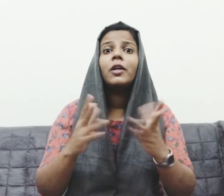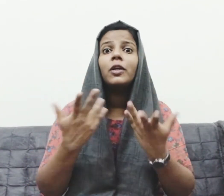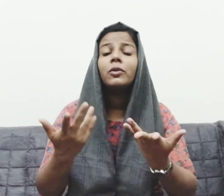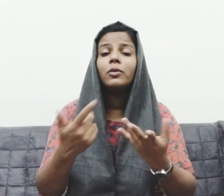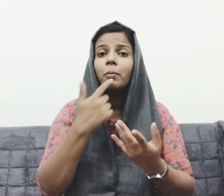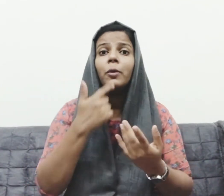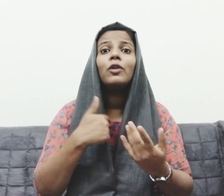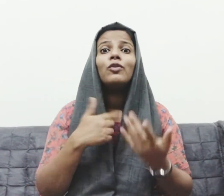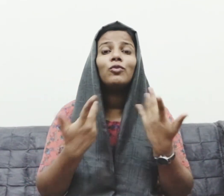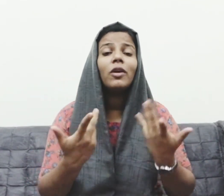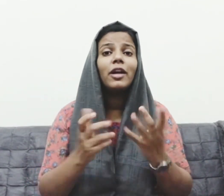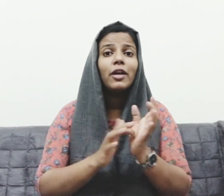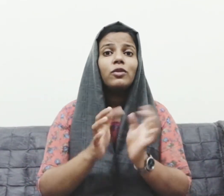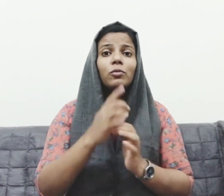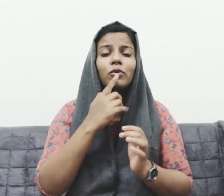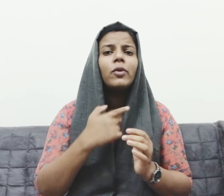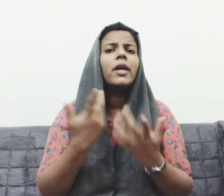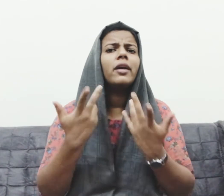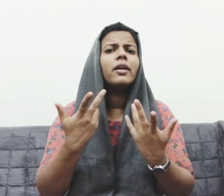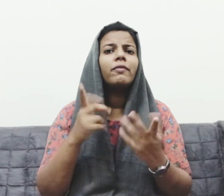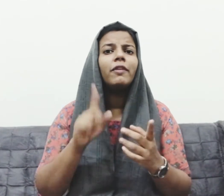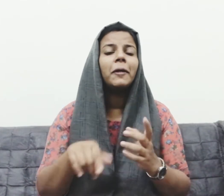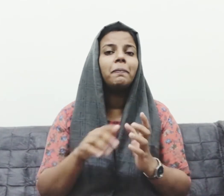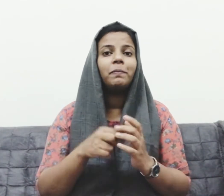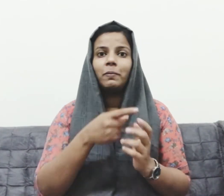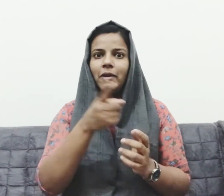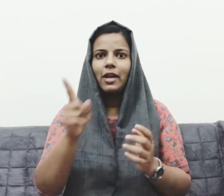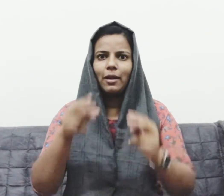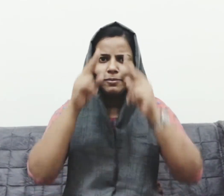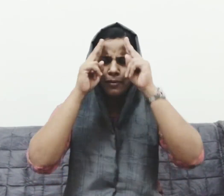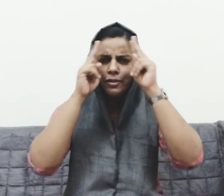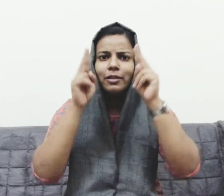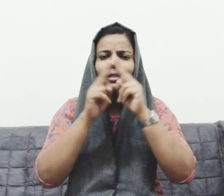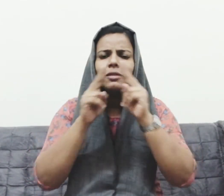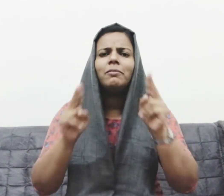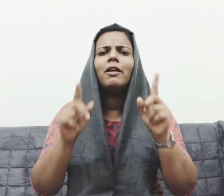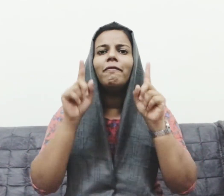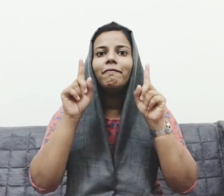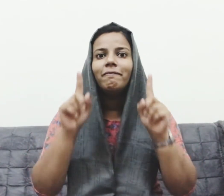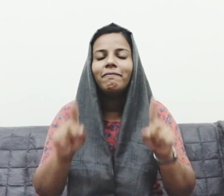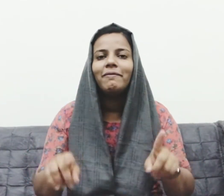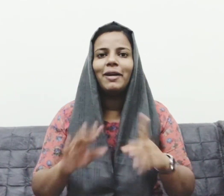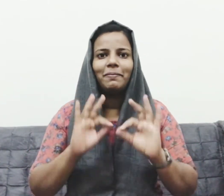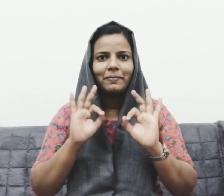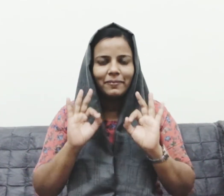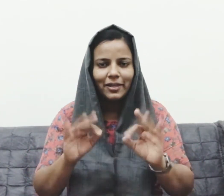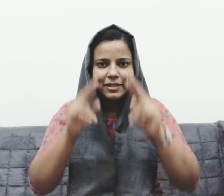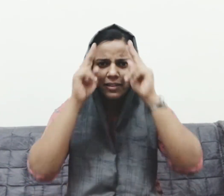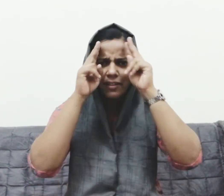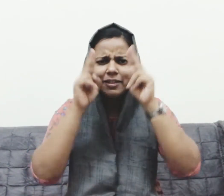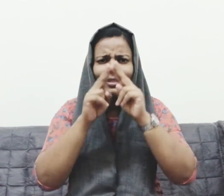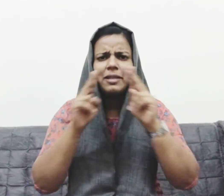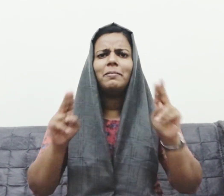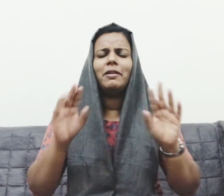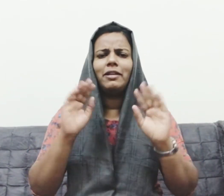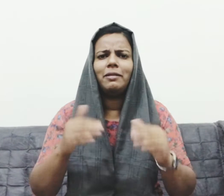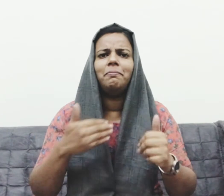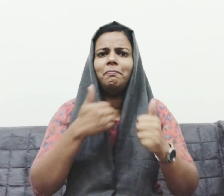എല്ലാവരോടും കർത്താവ് നമ്മളോട് പറയുന്നത്, എല്ലാവരോടും നമ്മൾ എങ്ങനെ ആയിരിക്കണം? നമ്മൾ സമാധാനത്തിൽ കഴിയണം, ആചരിച്ച് സമാധാനം ആചരിച്ച്,